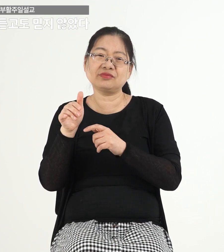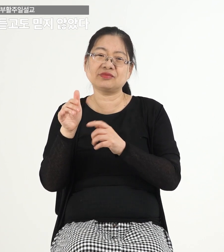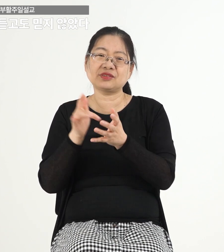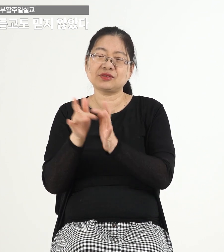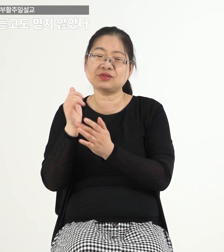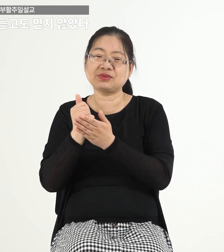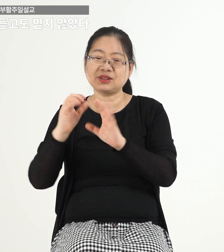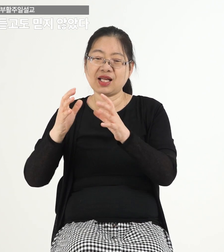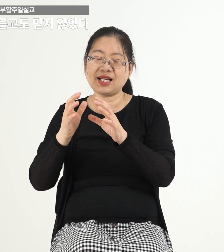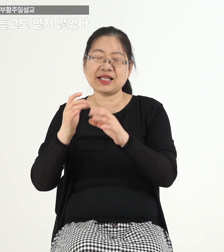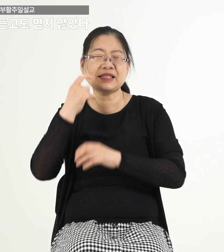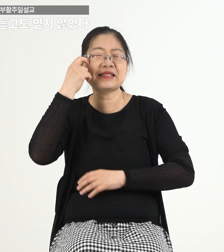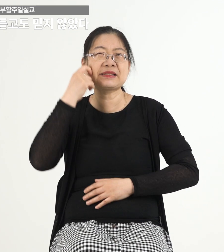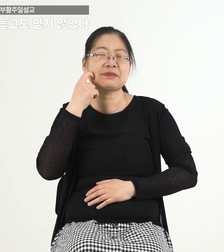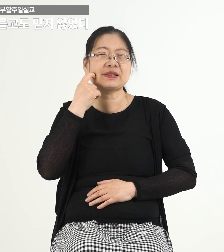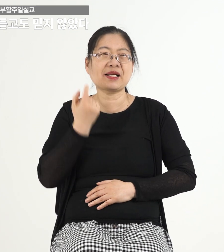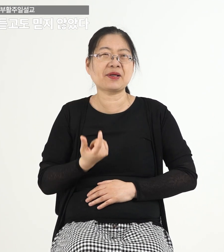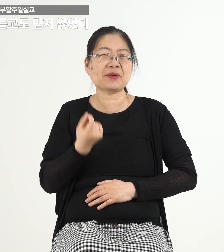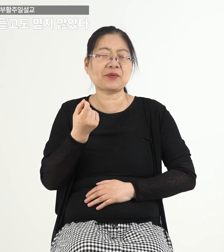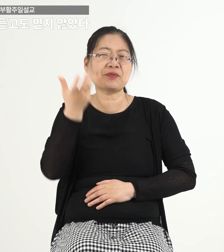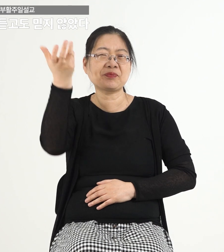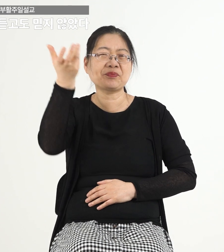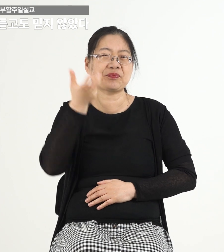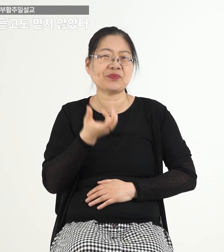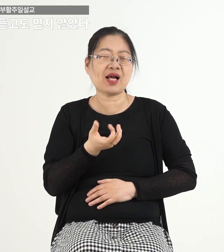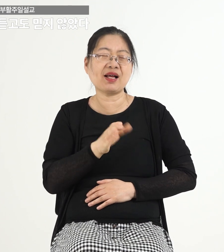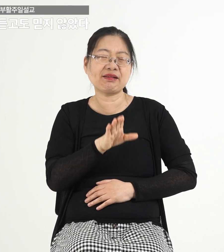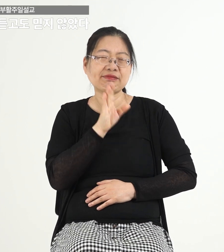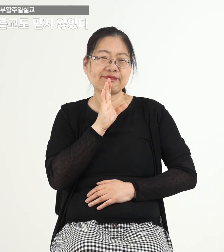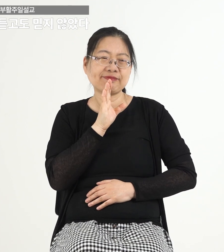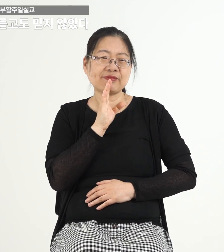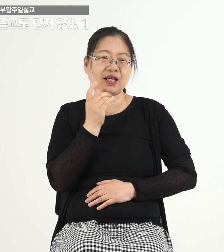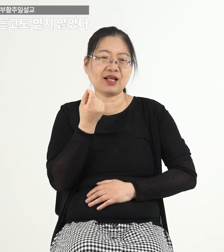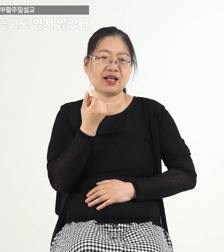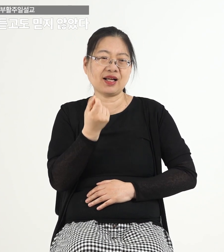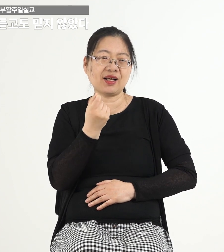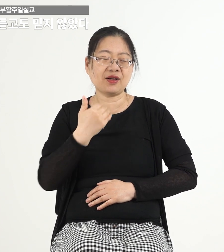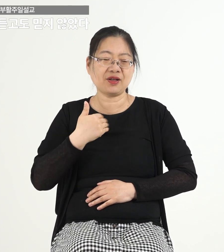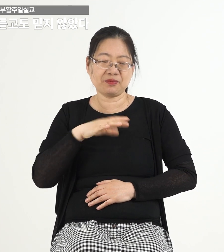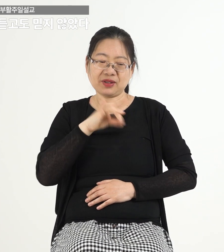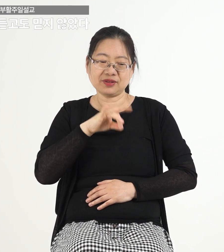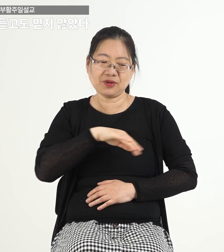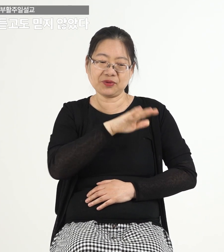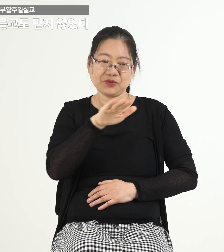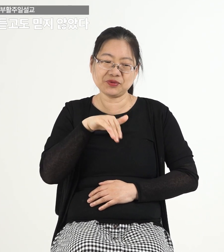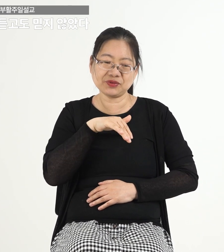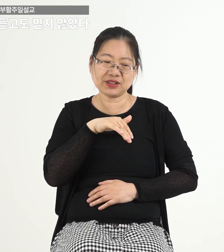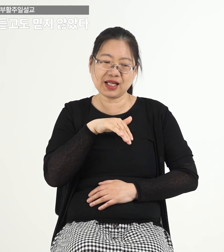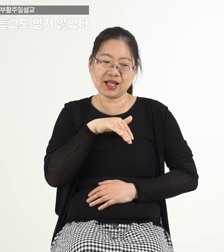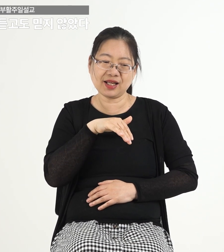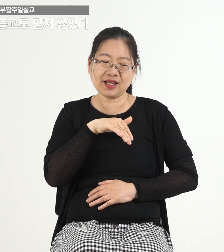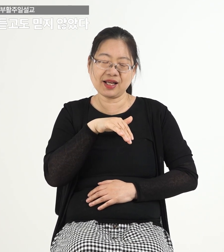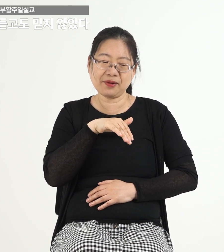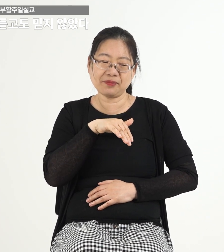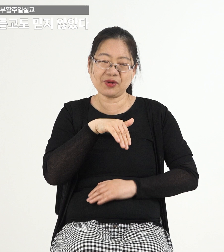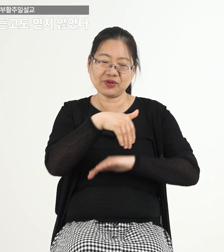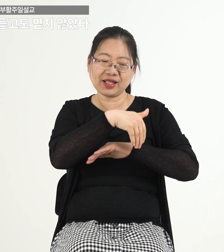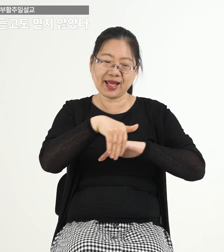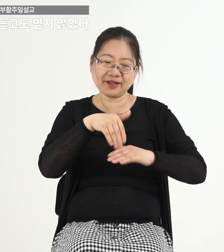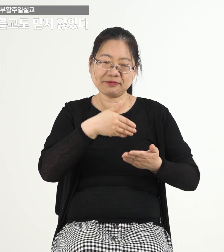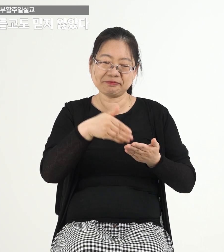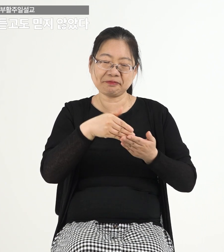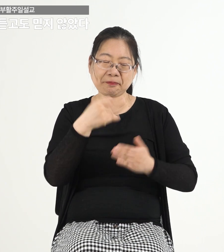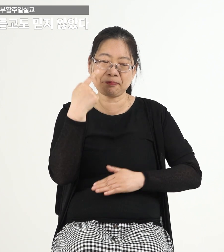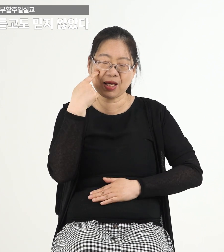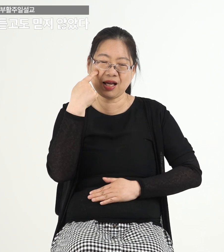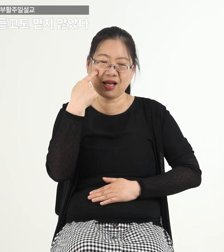느낌상 곧 임박한 것이 맞는 것 같다. 그러면 일단 우리가 조각을 해야 될 거 아니냐.